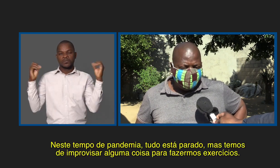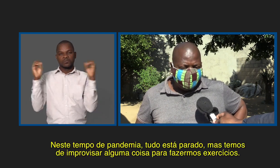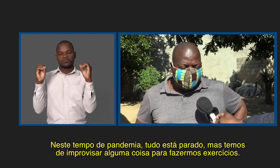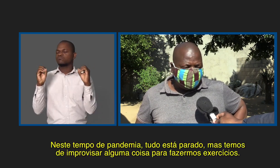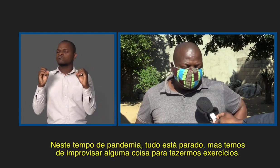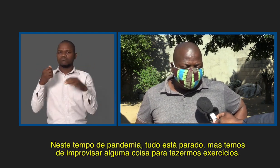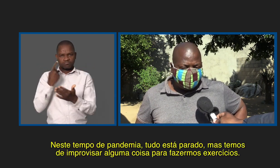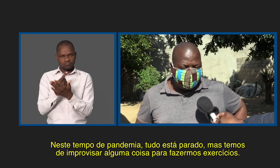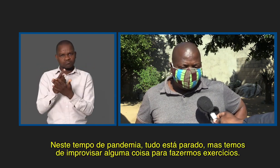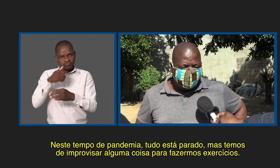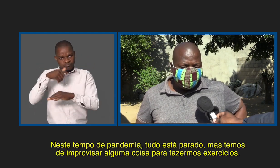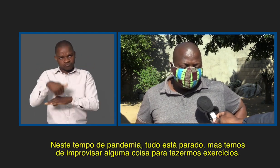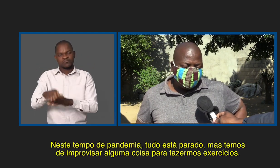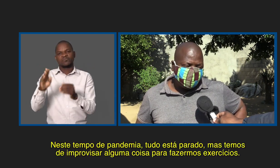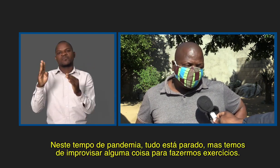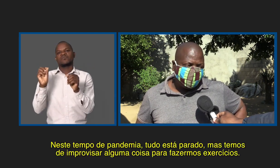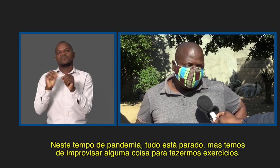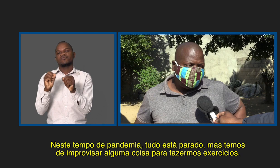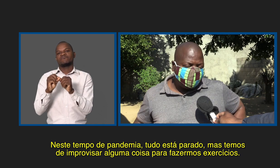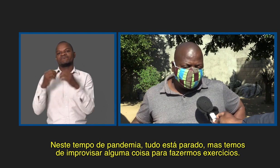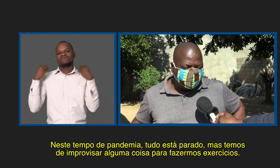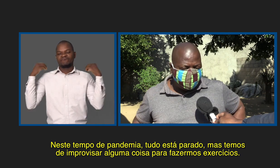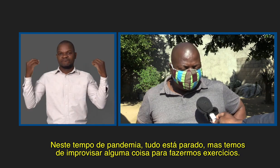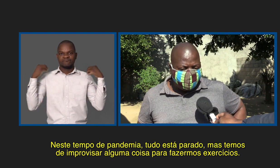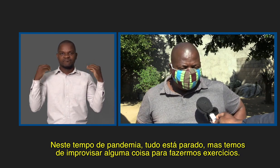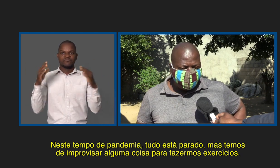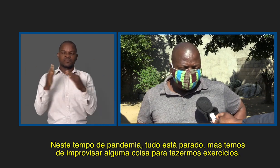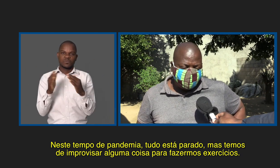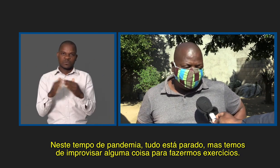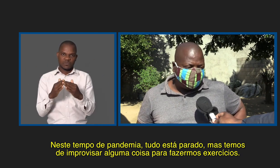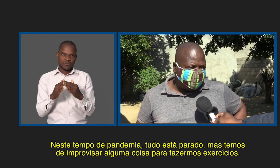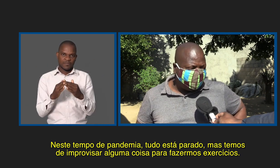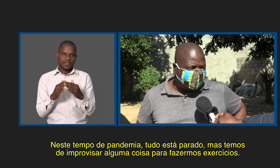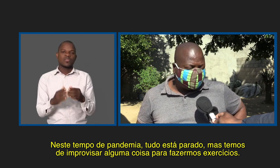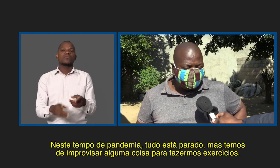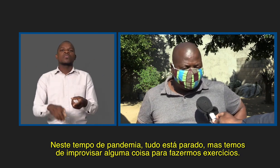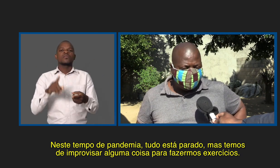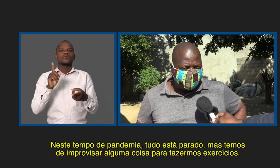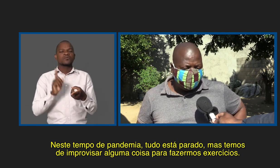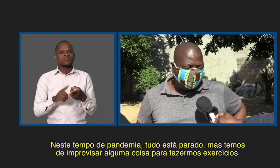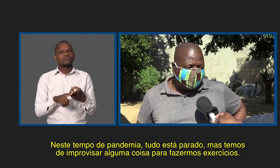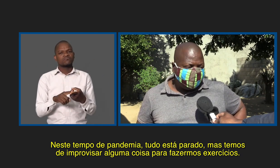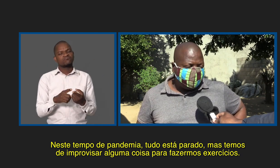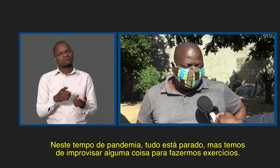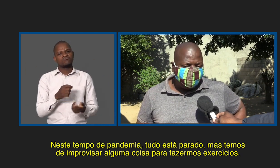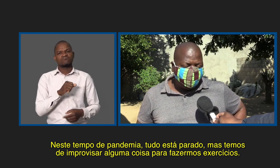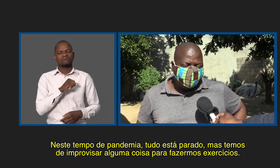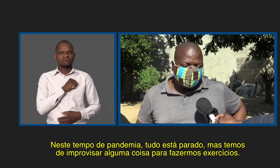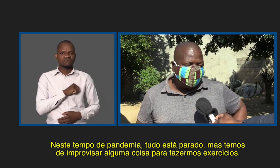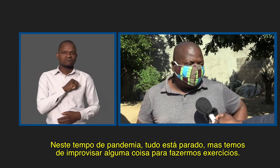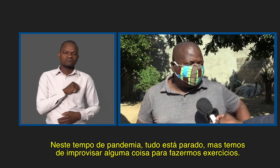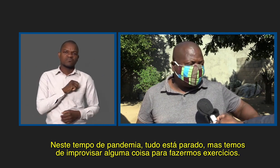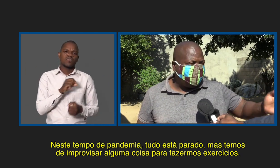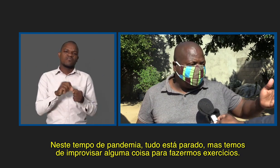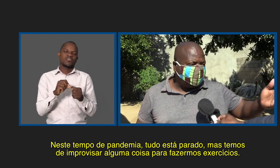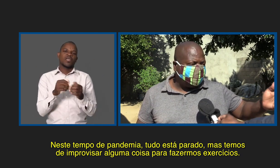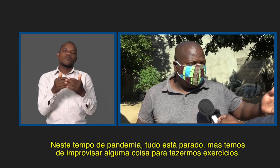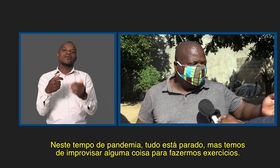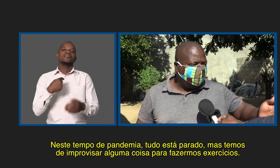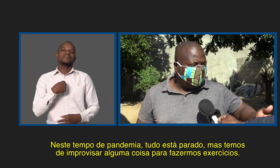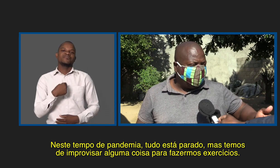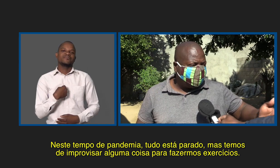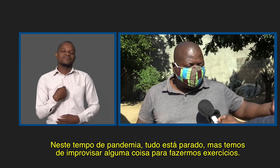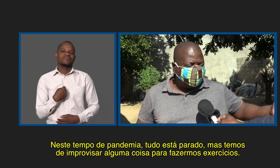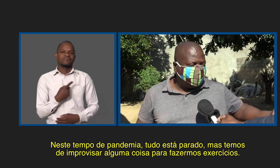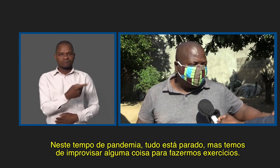neste momento de pandemia, todas as coisas estão paradas, hospital, ninguém vai nos atender. Tem que, pelo menos, fazer a coisa que eu fiz